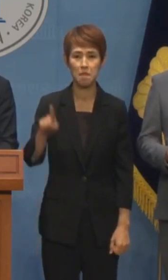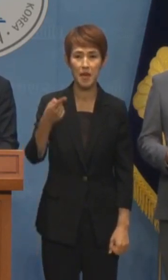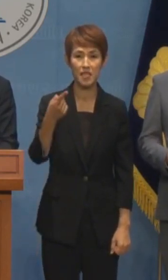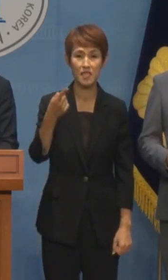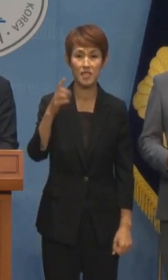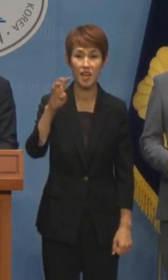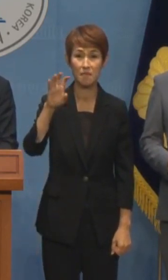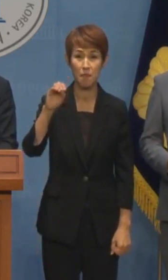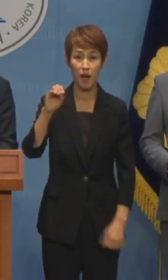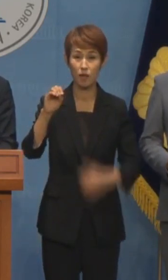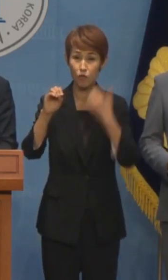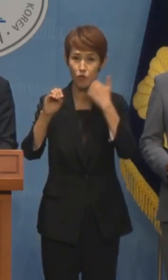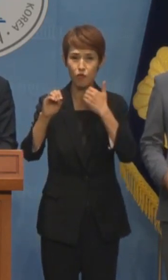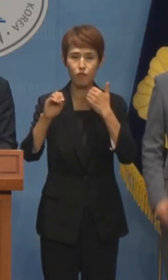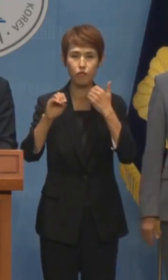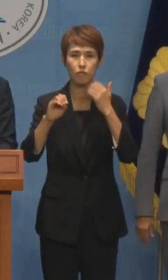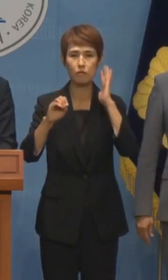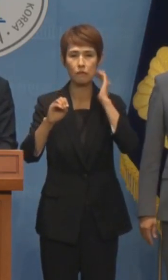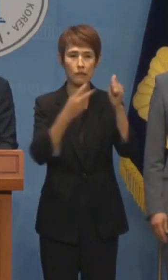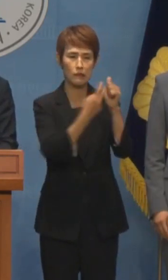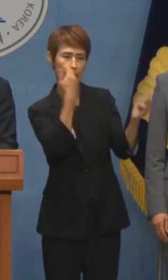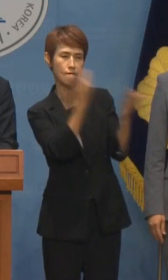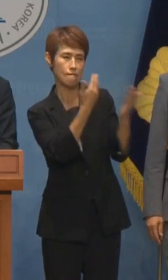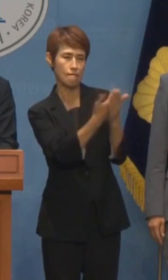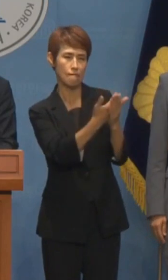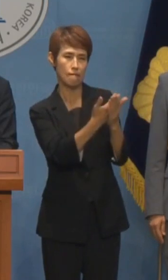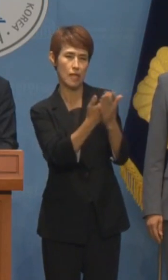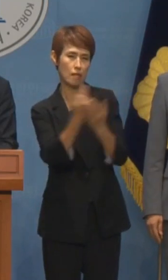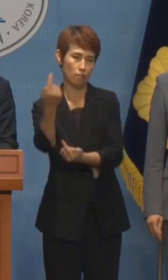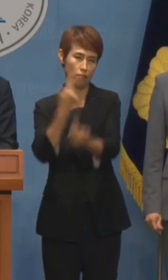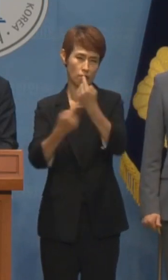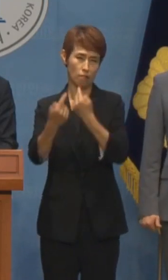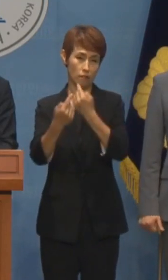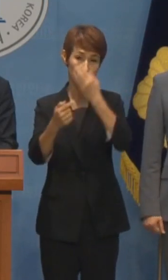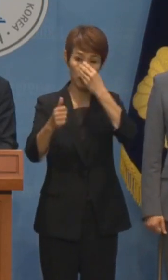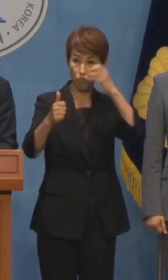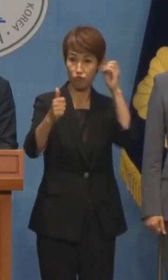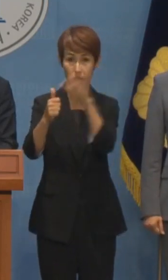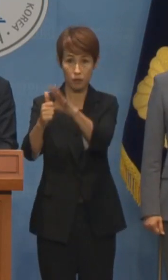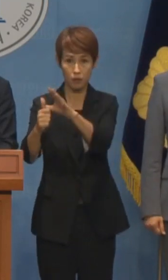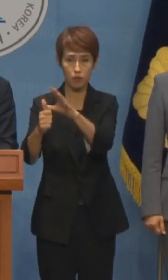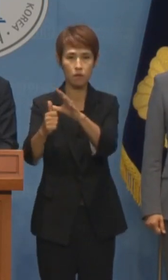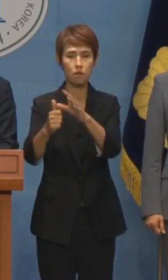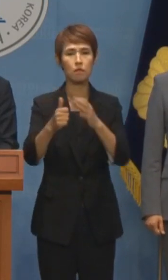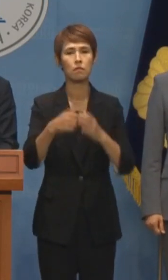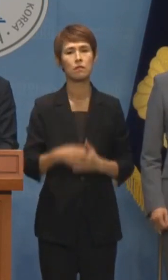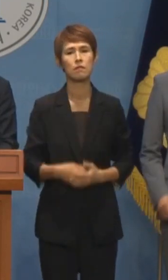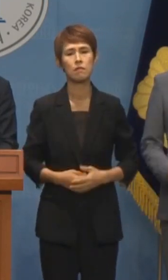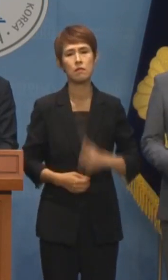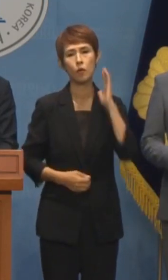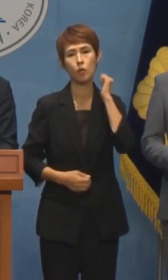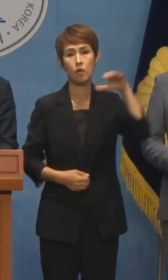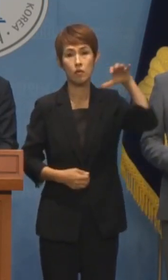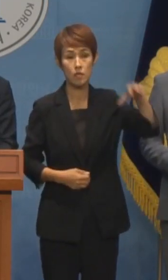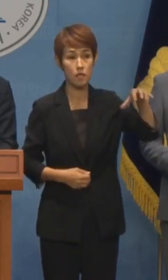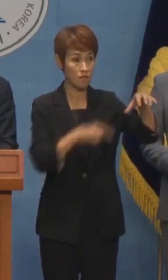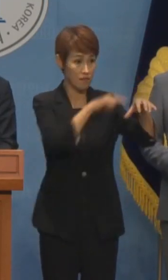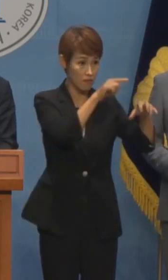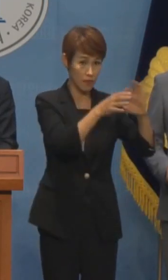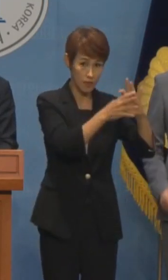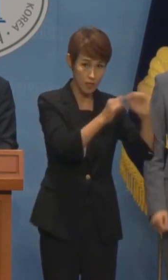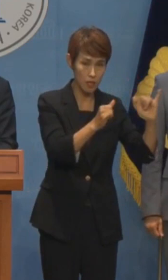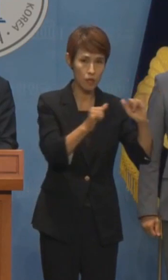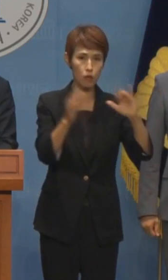140만 윤석열 대통령 탄핵 청원을 무시한 용산 대통령실 관계자들을 공수처에